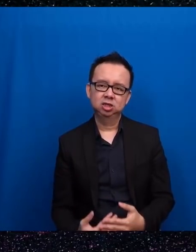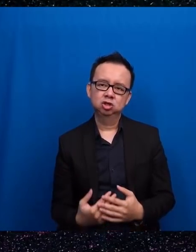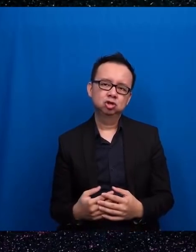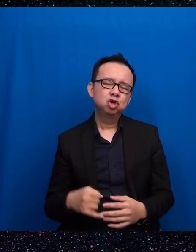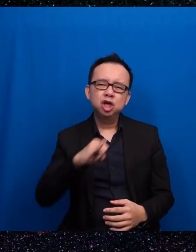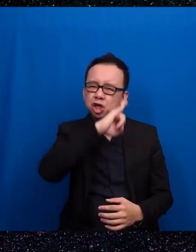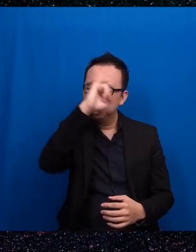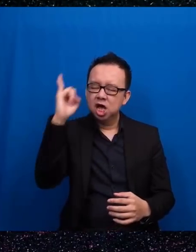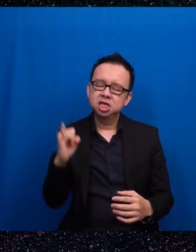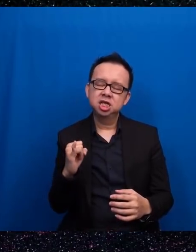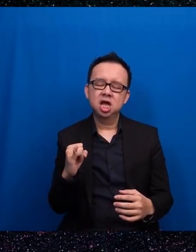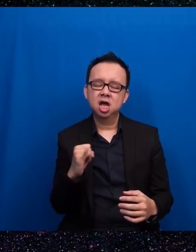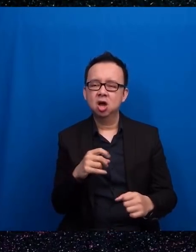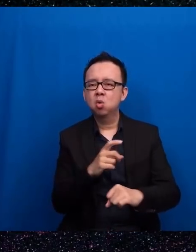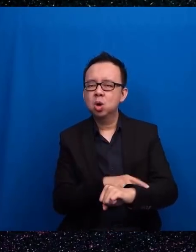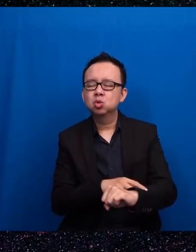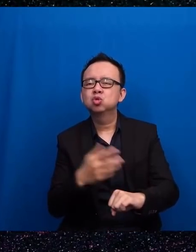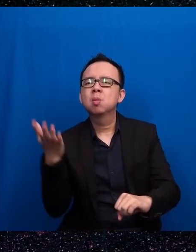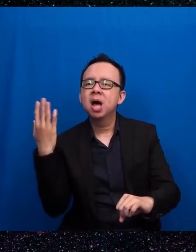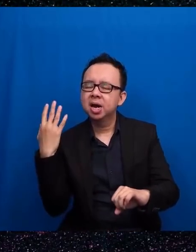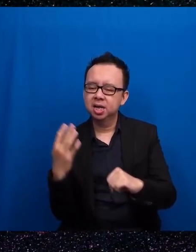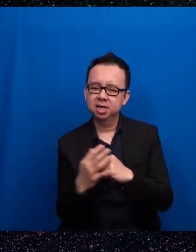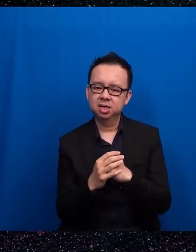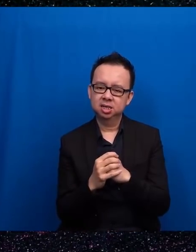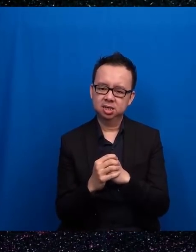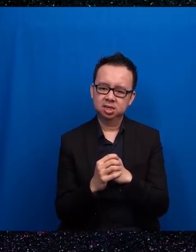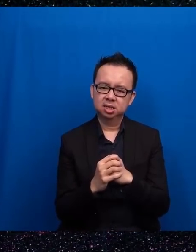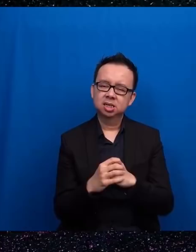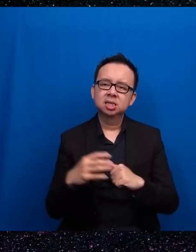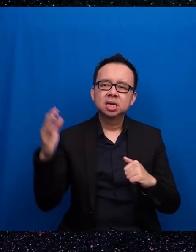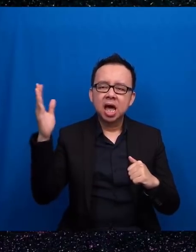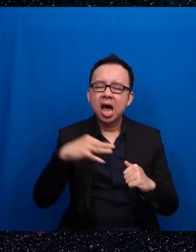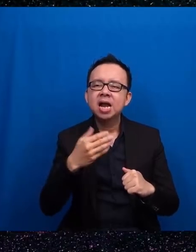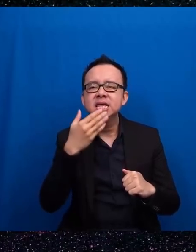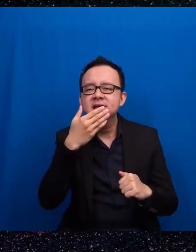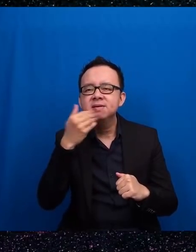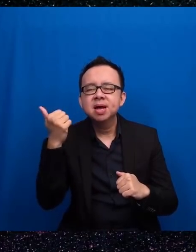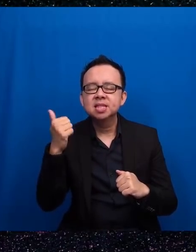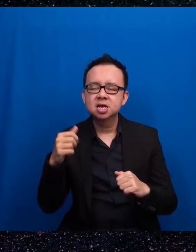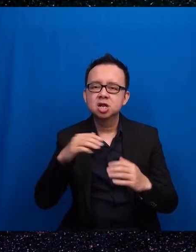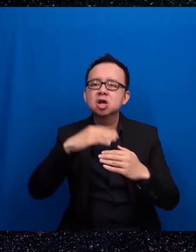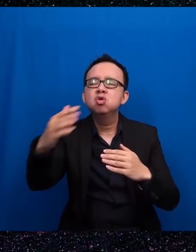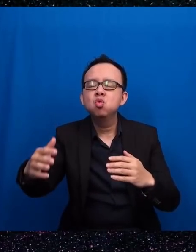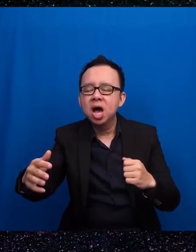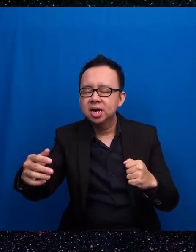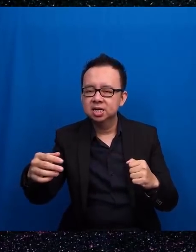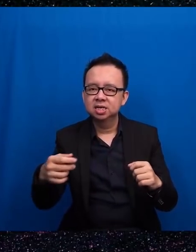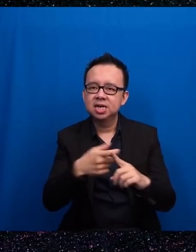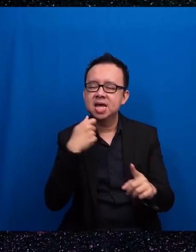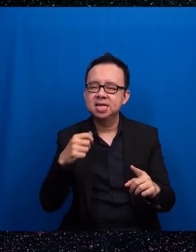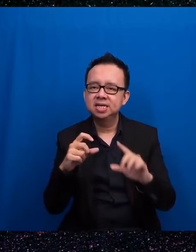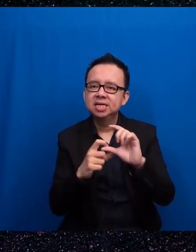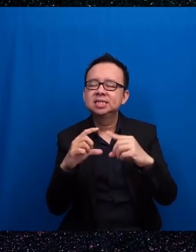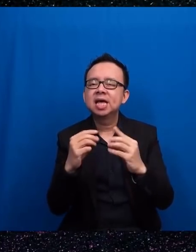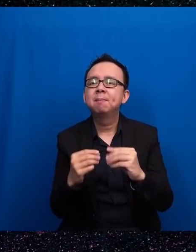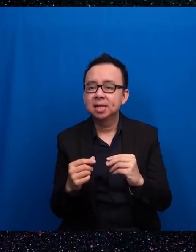indahnya masa-masa yang lalu. Hari kenikmatan keluar dari sabat biasanya,